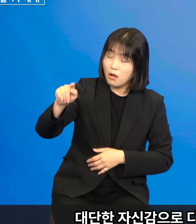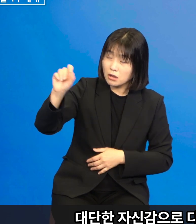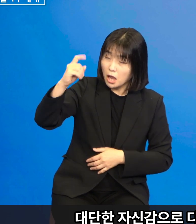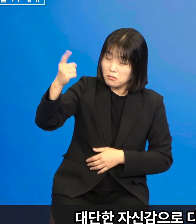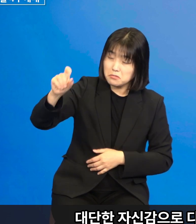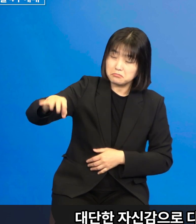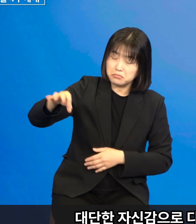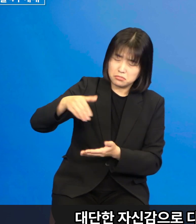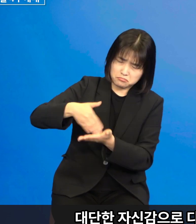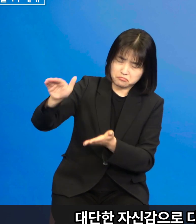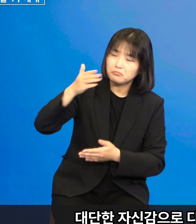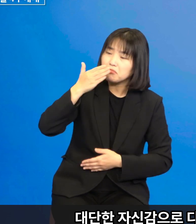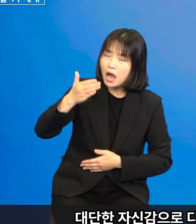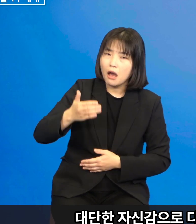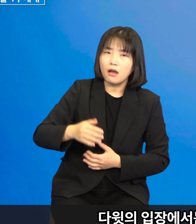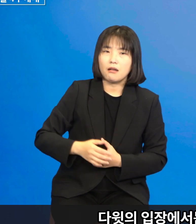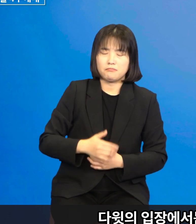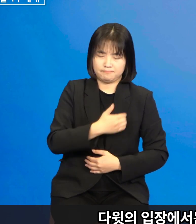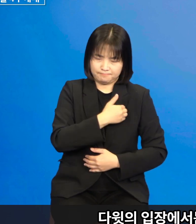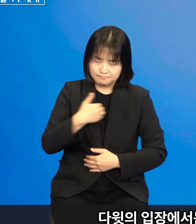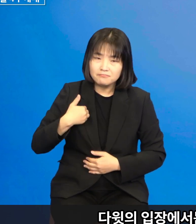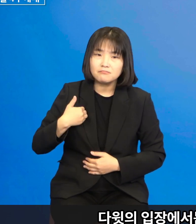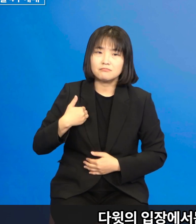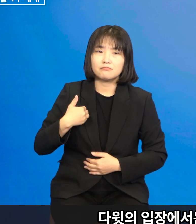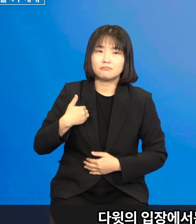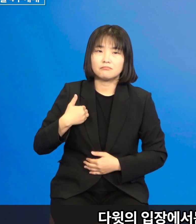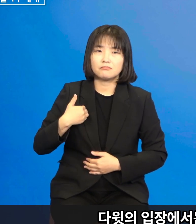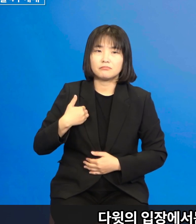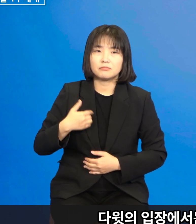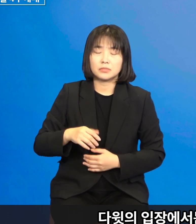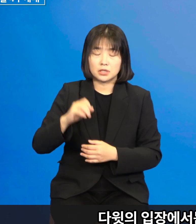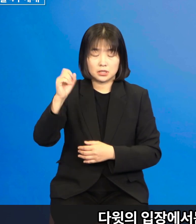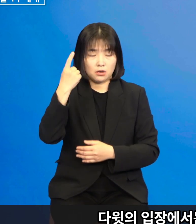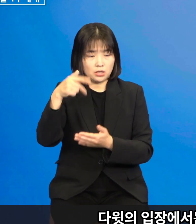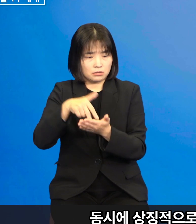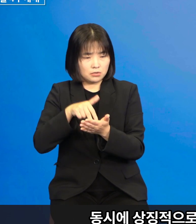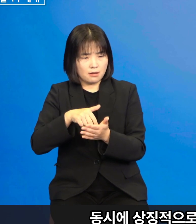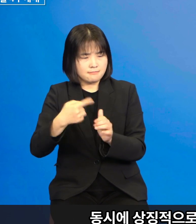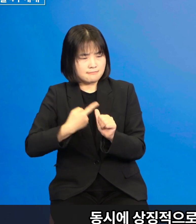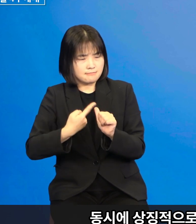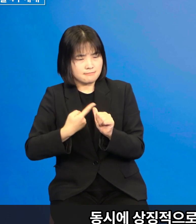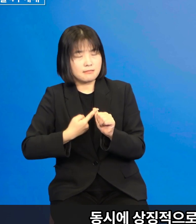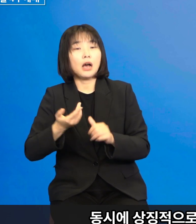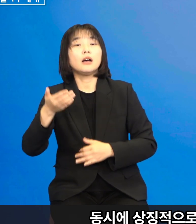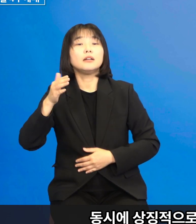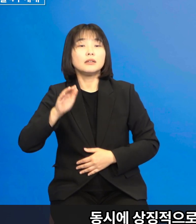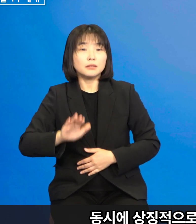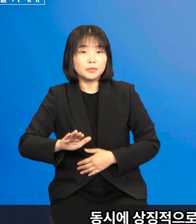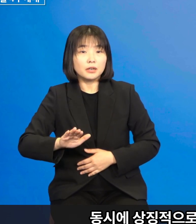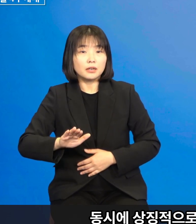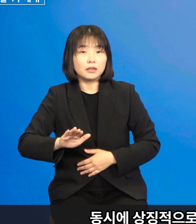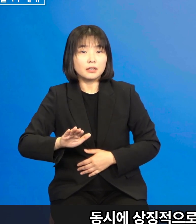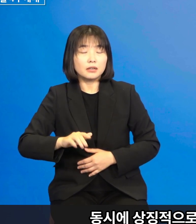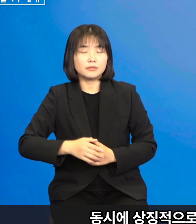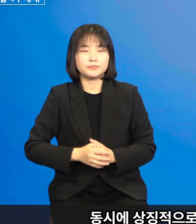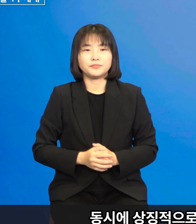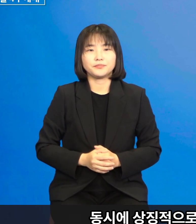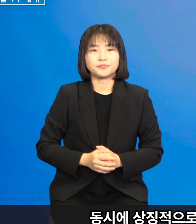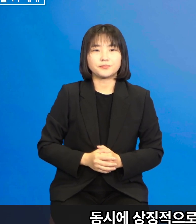자신감으로 다윗을 조롱하고 있는 겁니다. 다윗의 입장에서는 모욕이고 조롱이지만 동시에 이